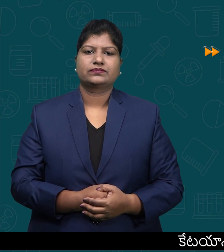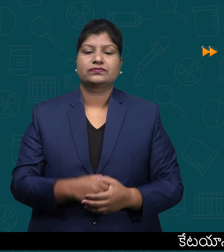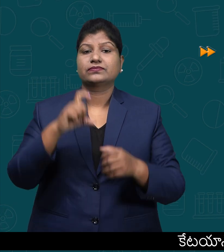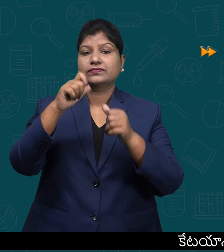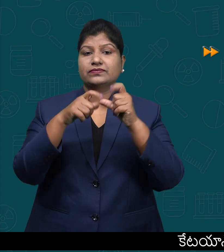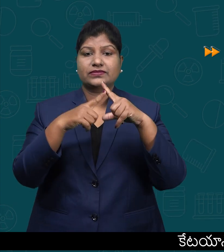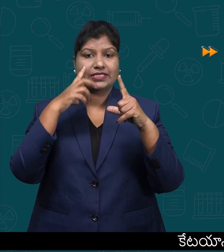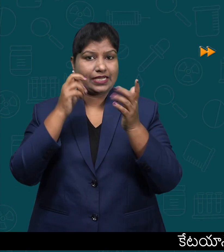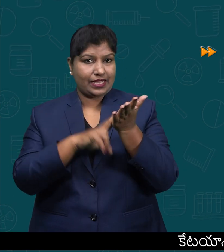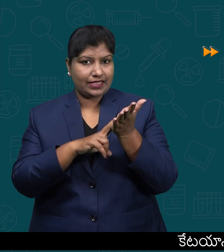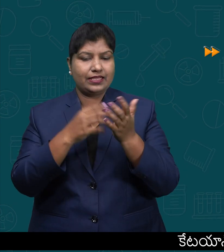కేటయాన్ మరియు యానయాన్.